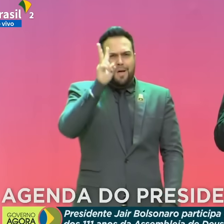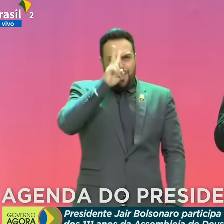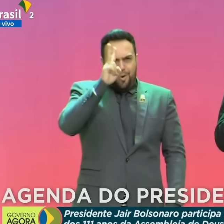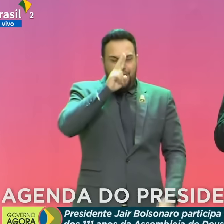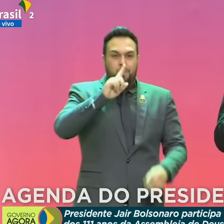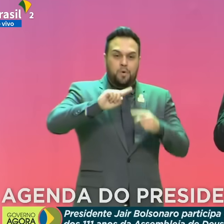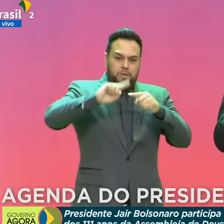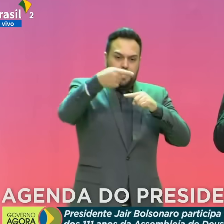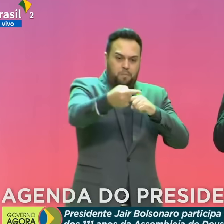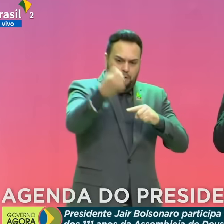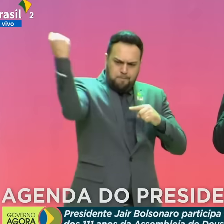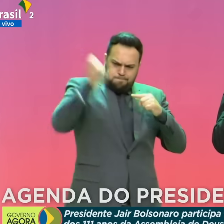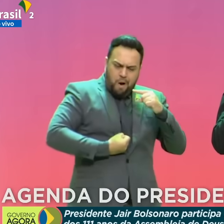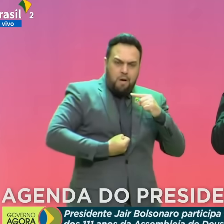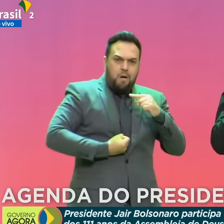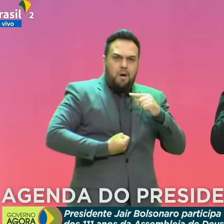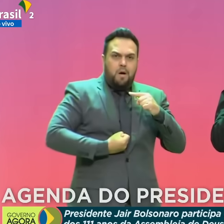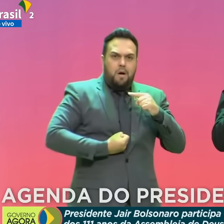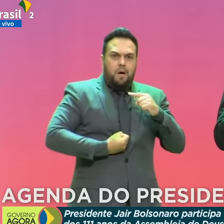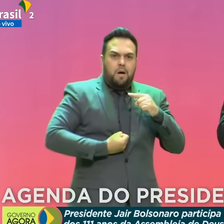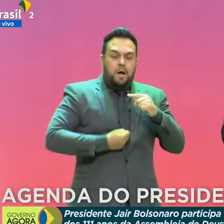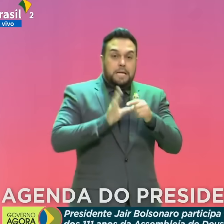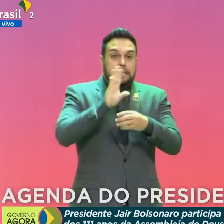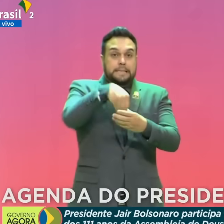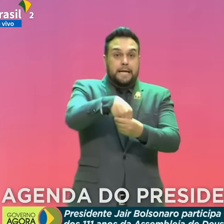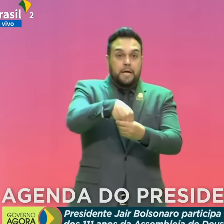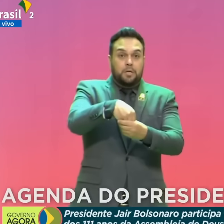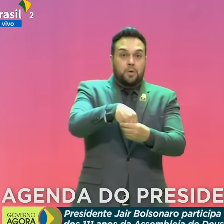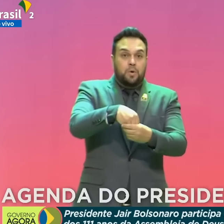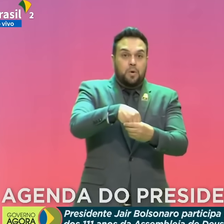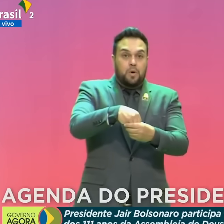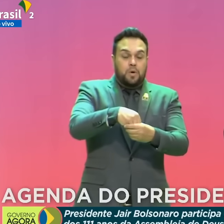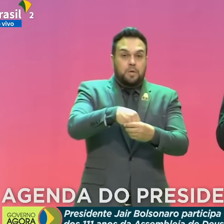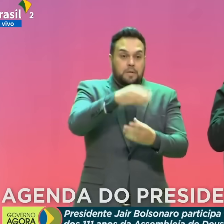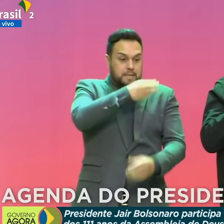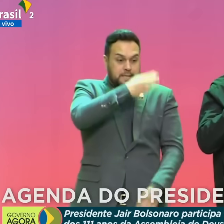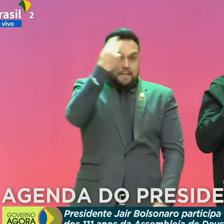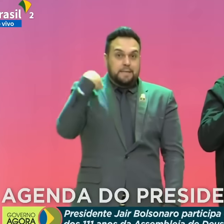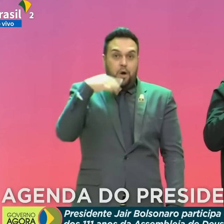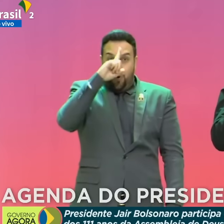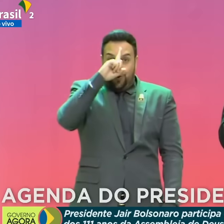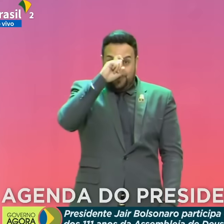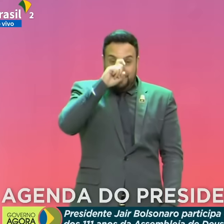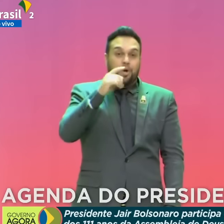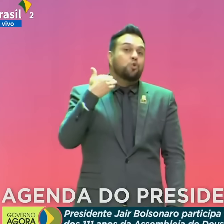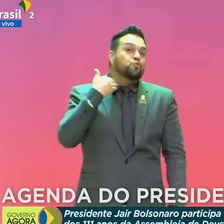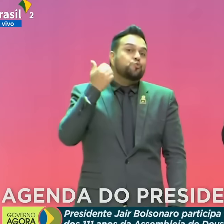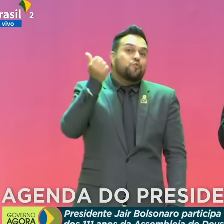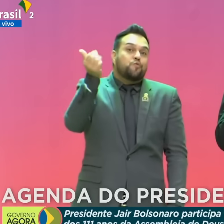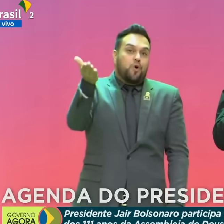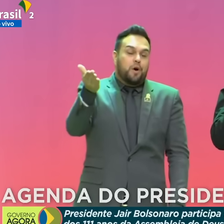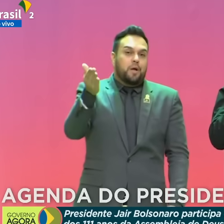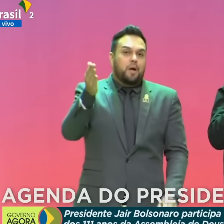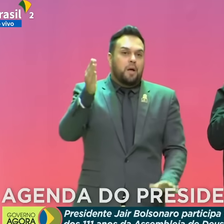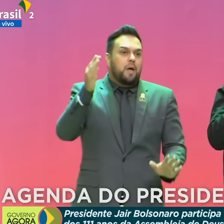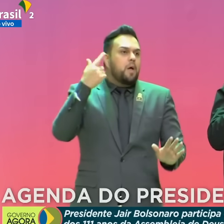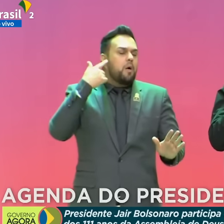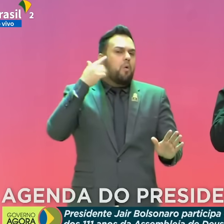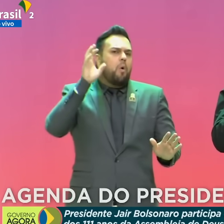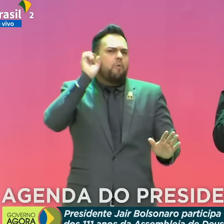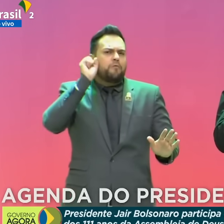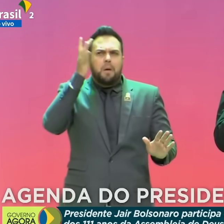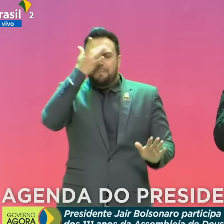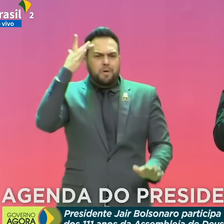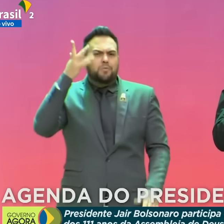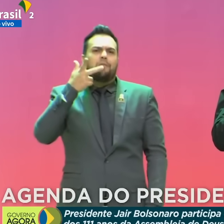depois da facada, alguns minutos depois, dentro da Santa Casa de Juiz de Fora, eu ouvi apenas alguém